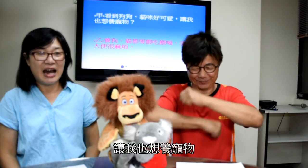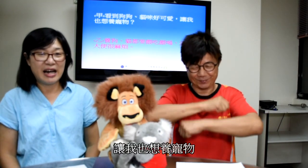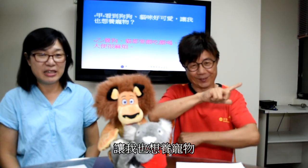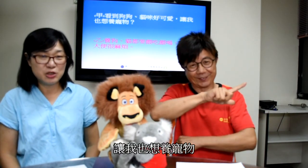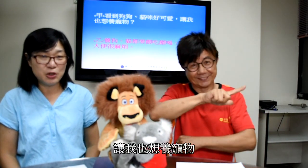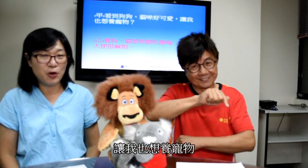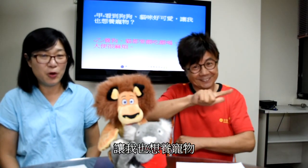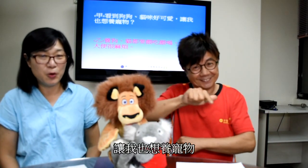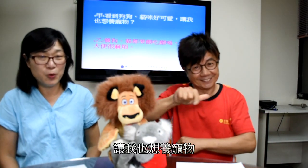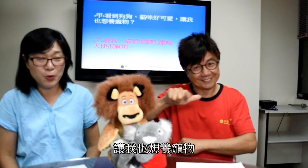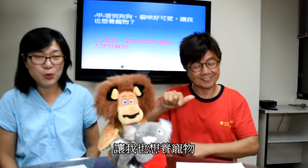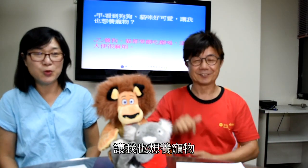养宠物，